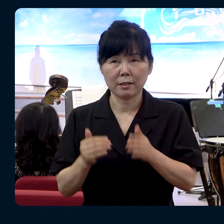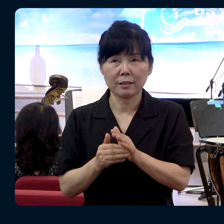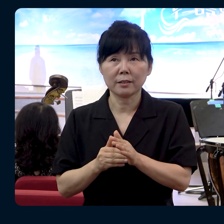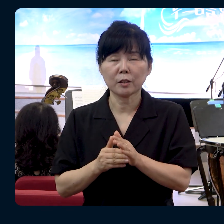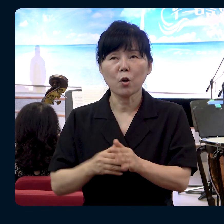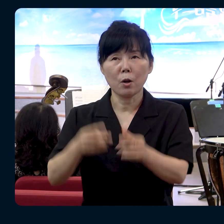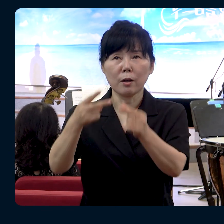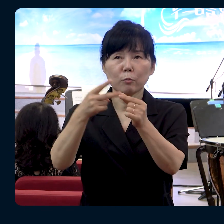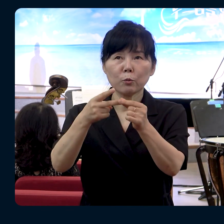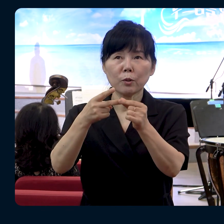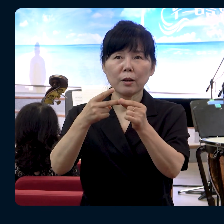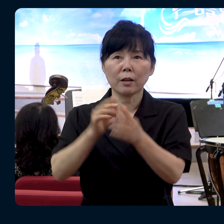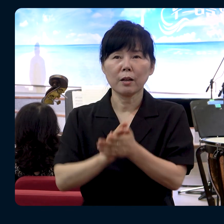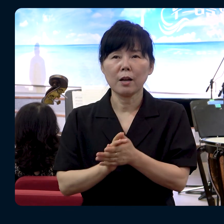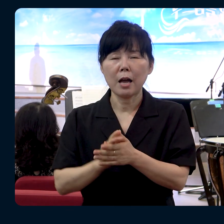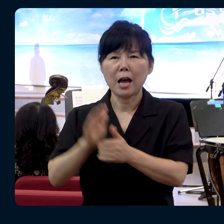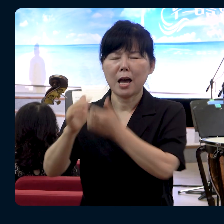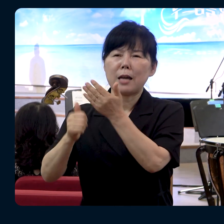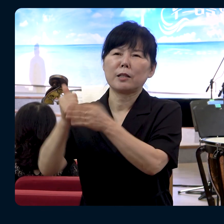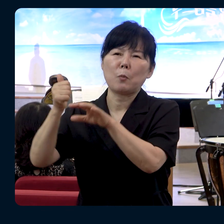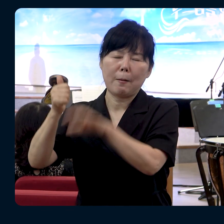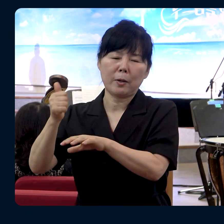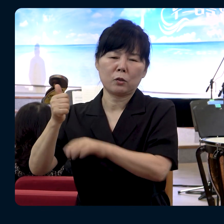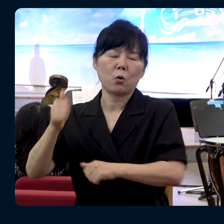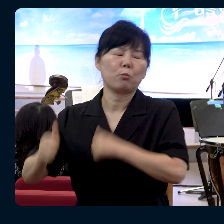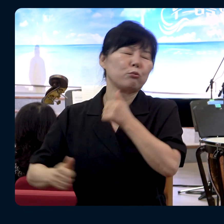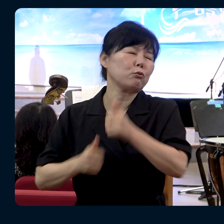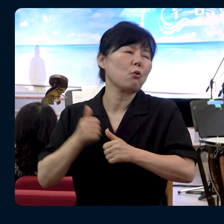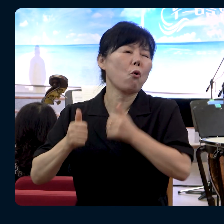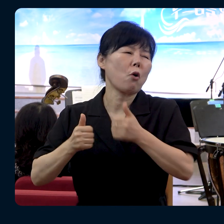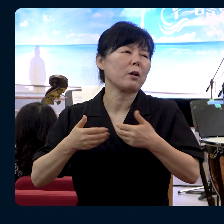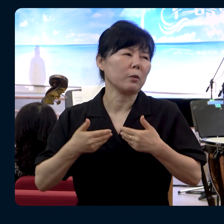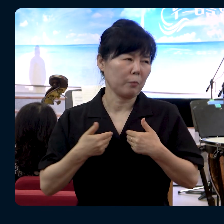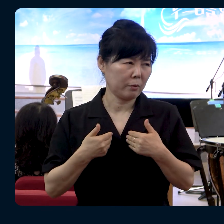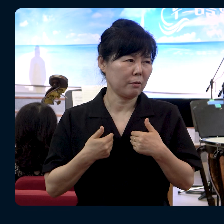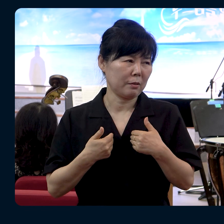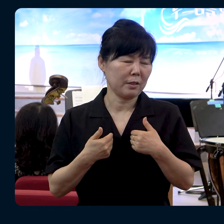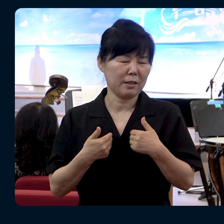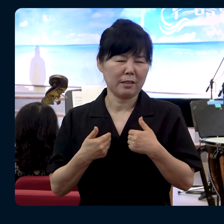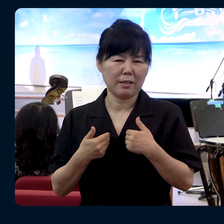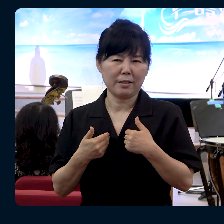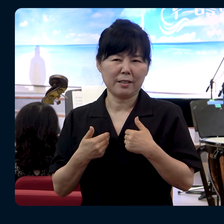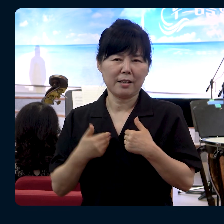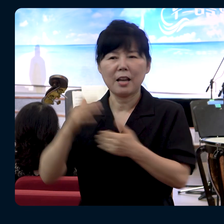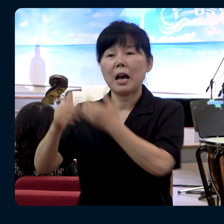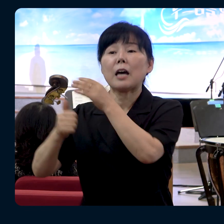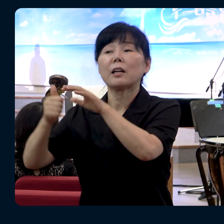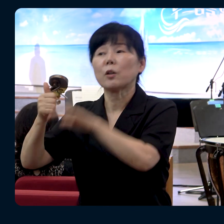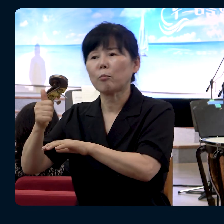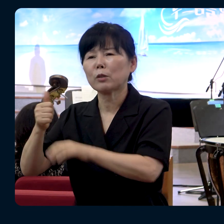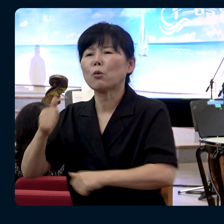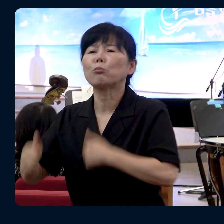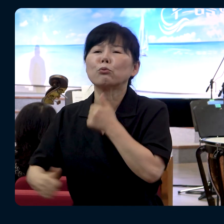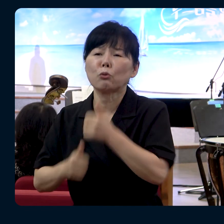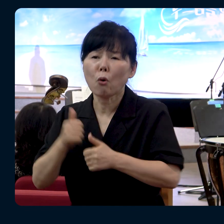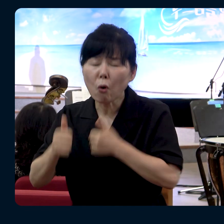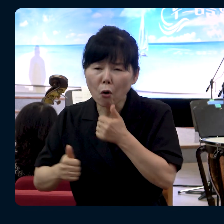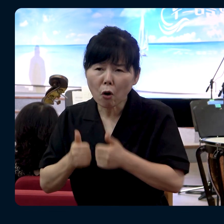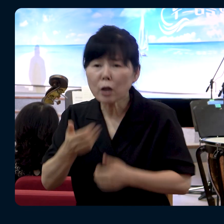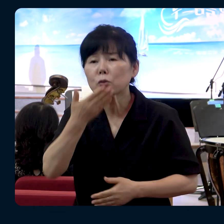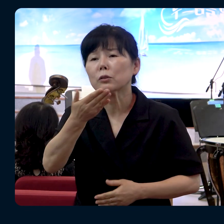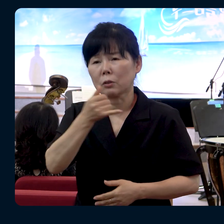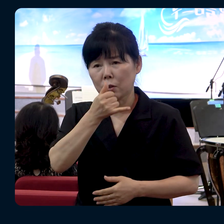시대에 하나님 앞에 분노할 수 있어야 됩니다. 우리는 하나님 앞에 분노할 수 있다는 것을 알아야